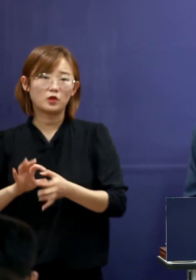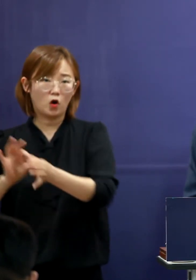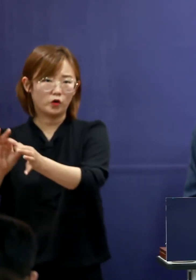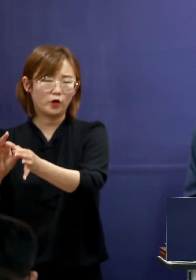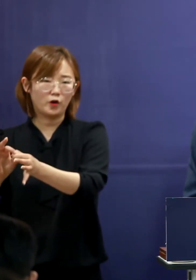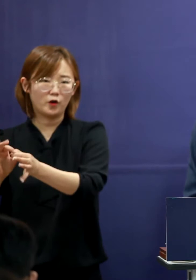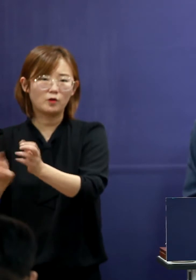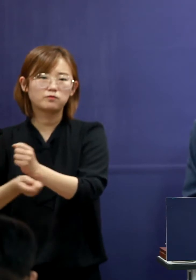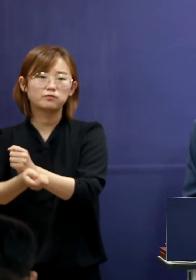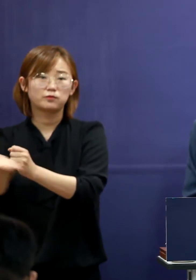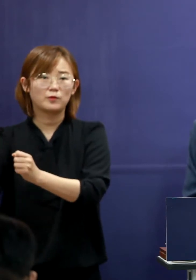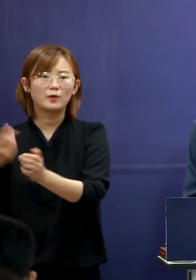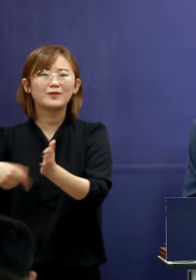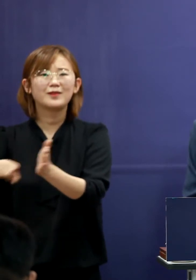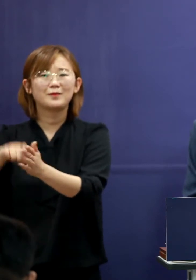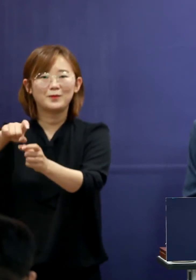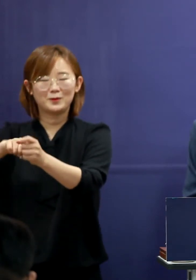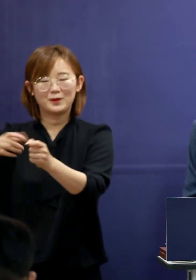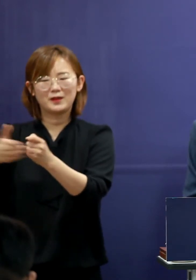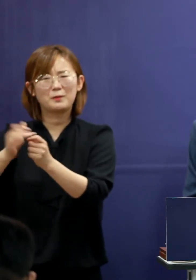때문에 지금